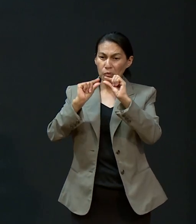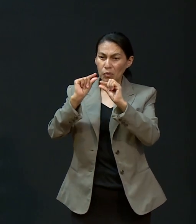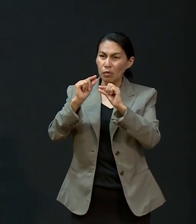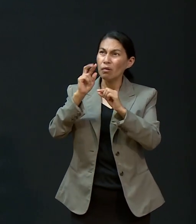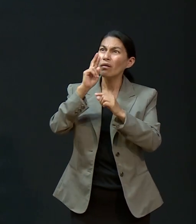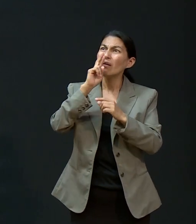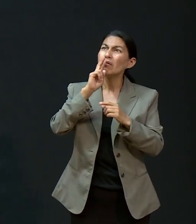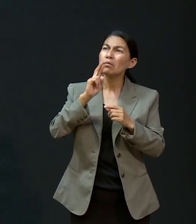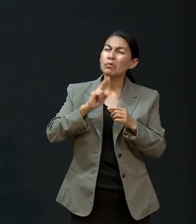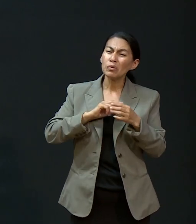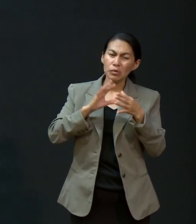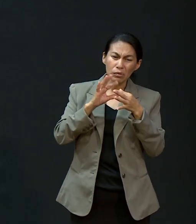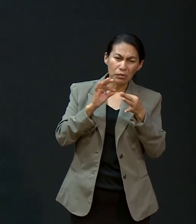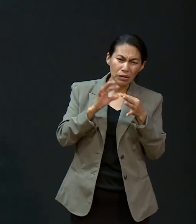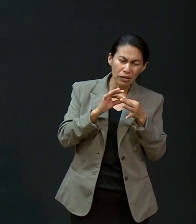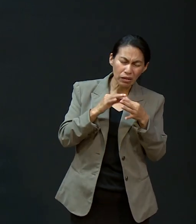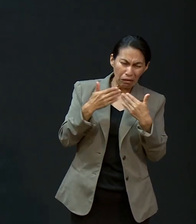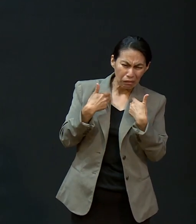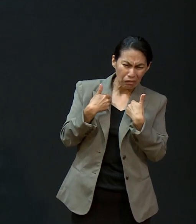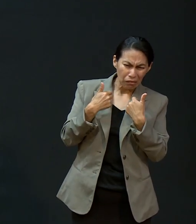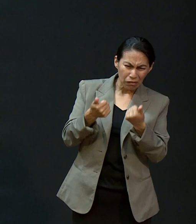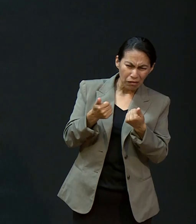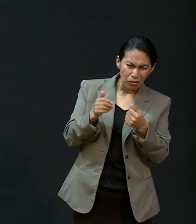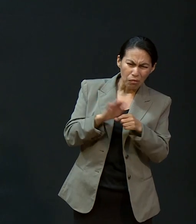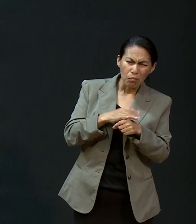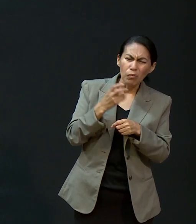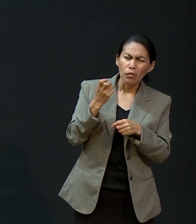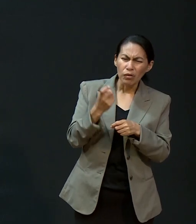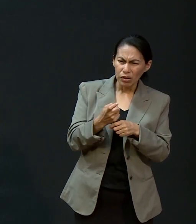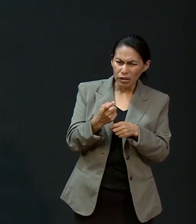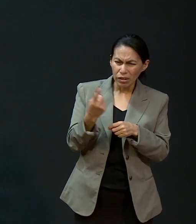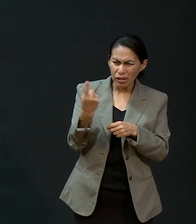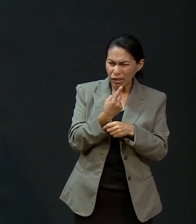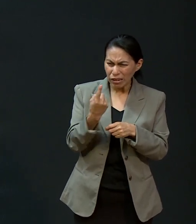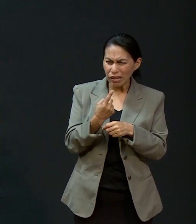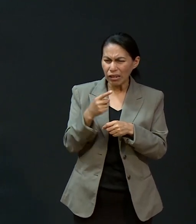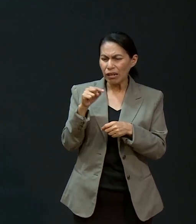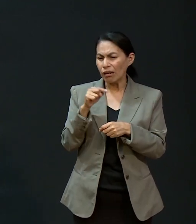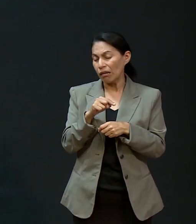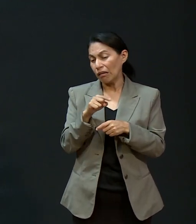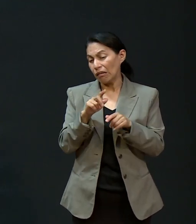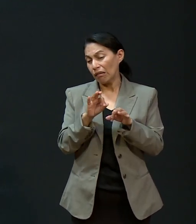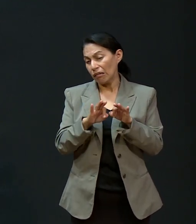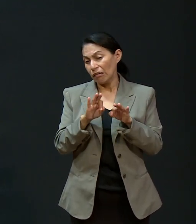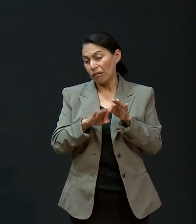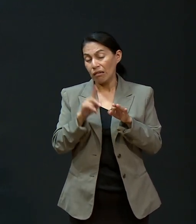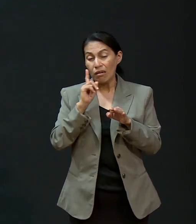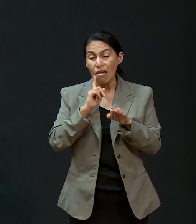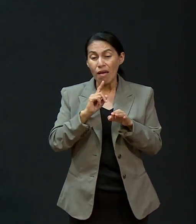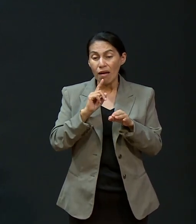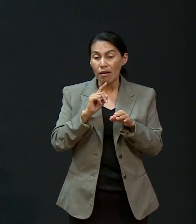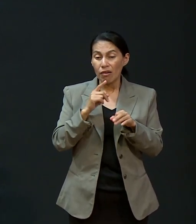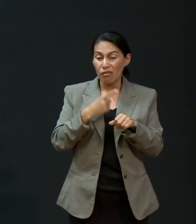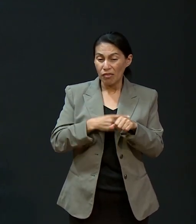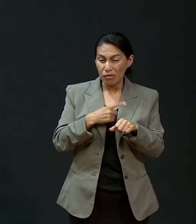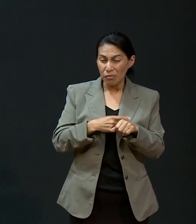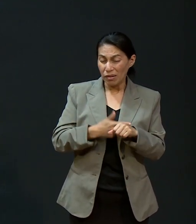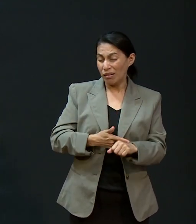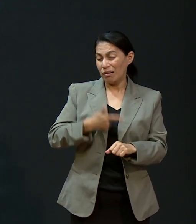la razón por la cual pasó esa enfermedad en nuestra familia. Y pasó